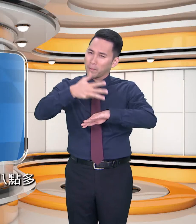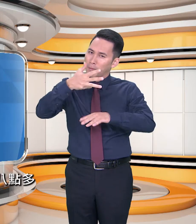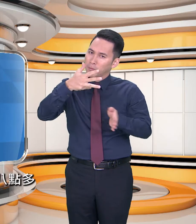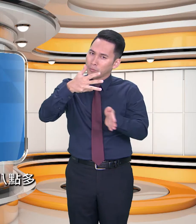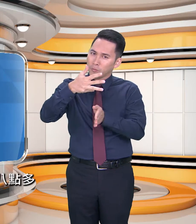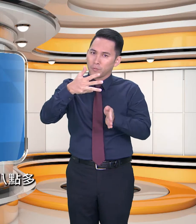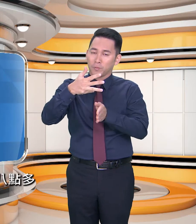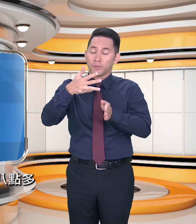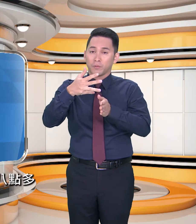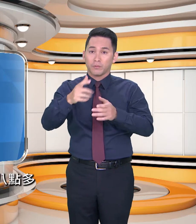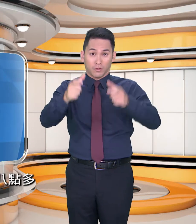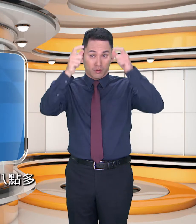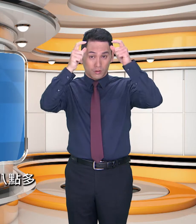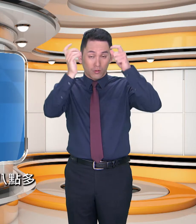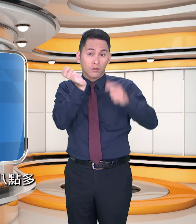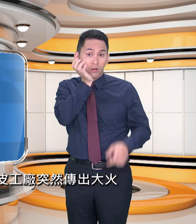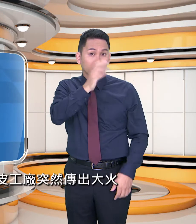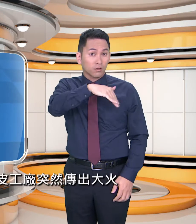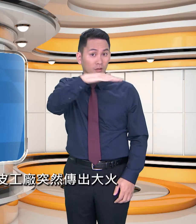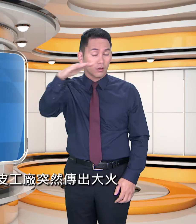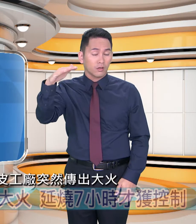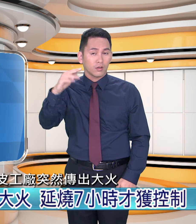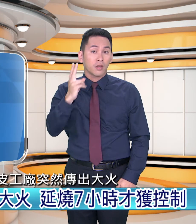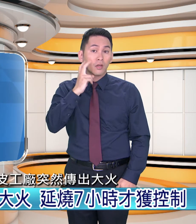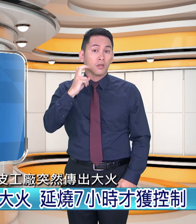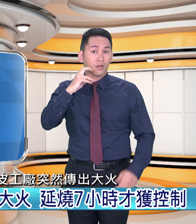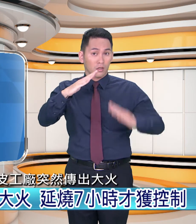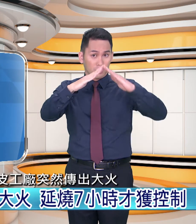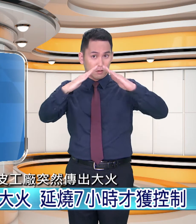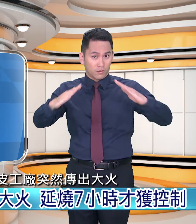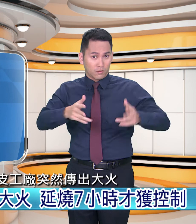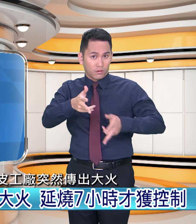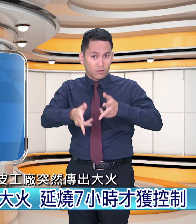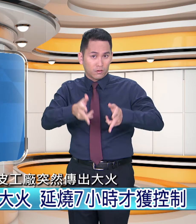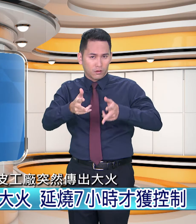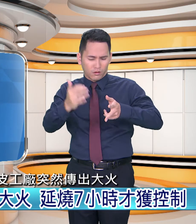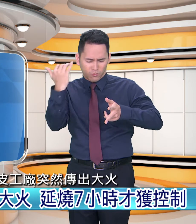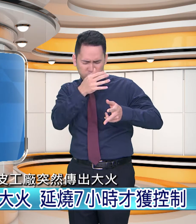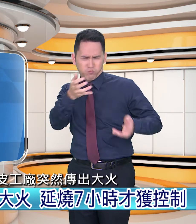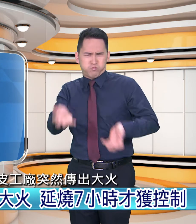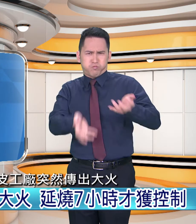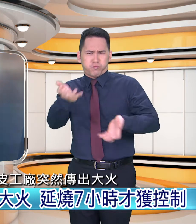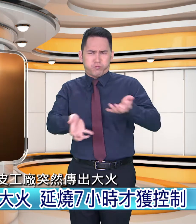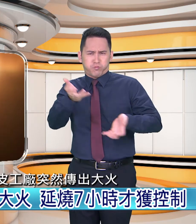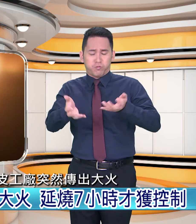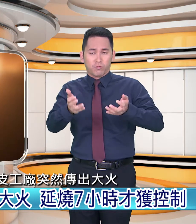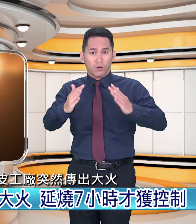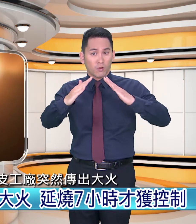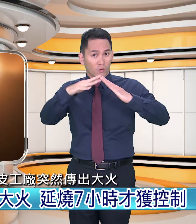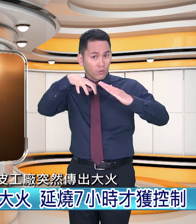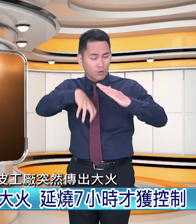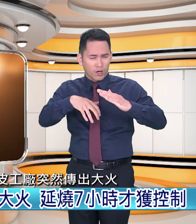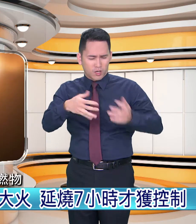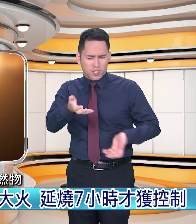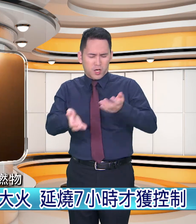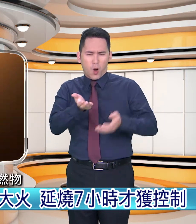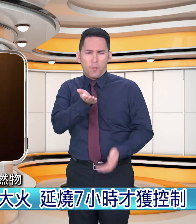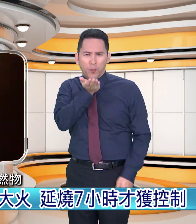昨天晚间8点多，高雄冈山一处铁皮工厂突然传出大火，由于内